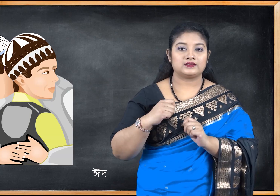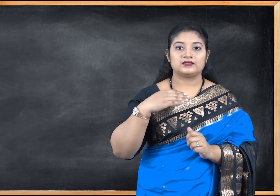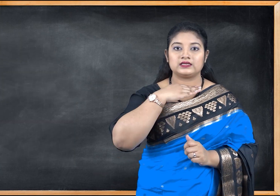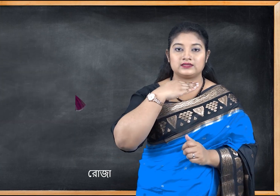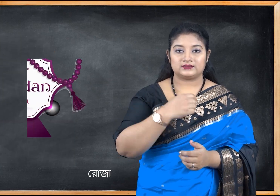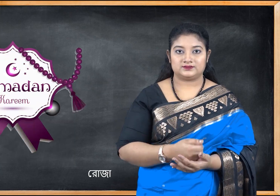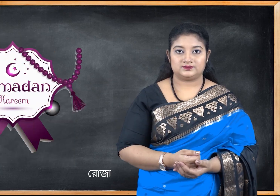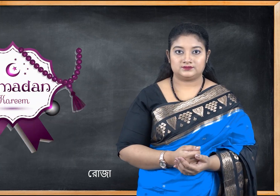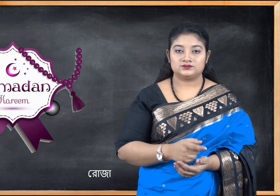রোজা।